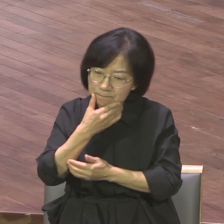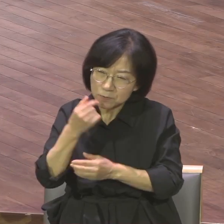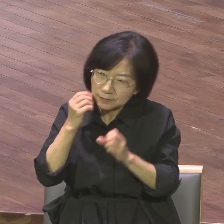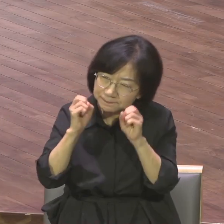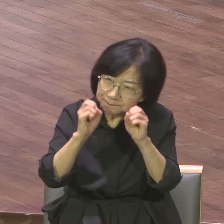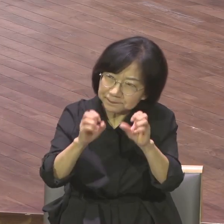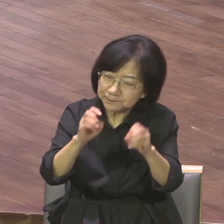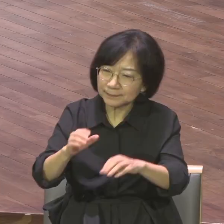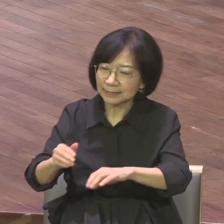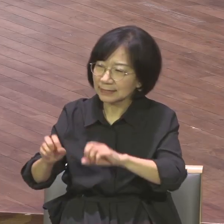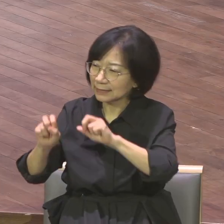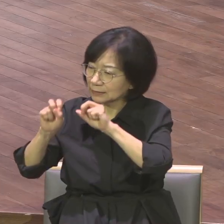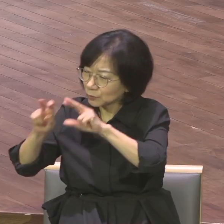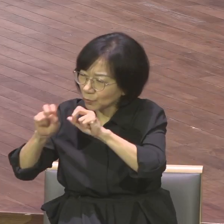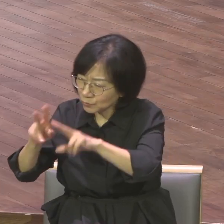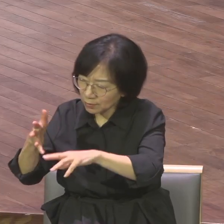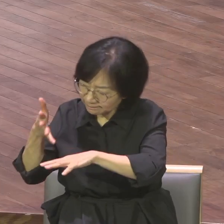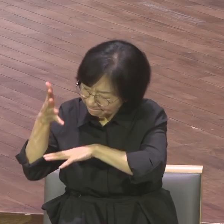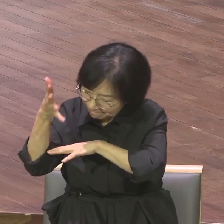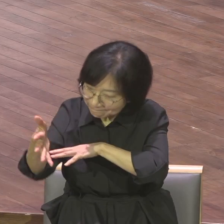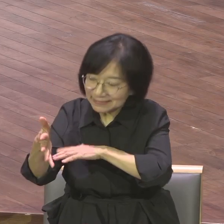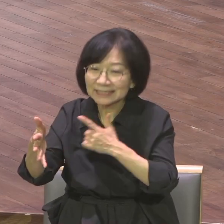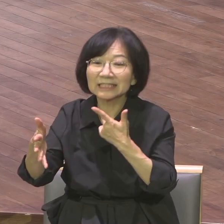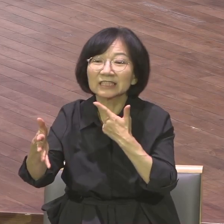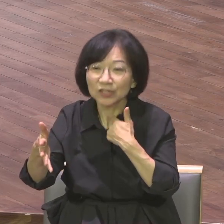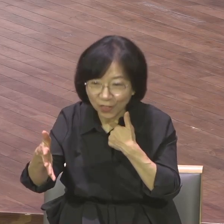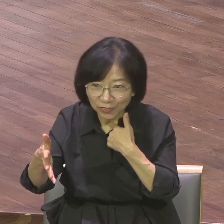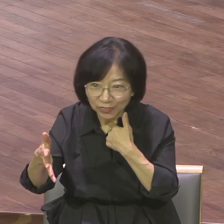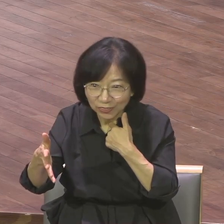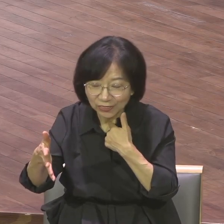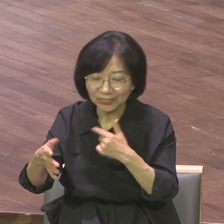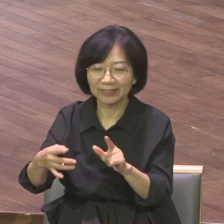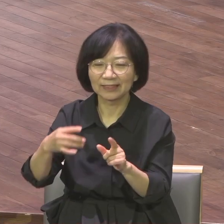선교에 올인하고 온 예언교회가